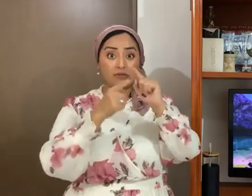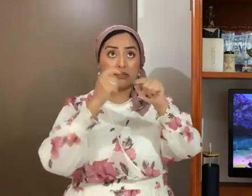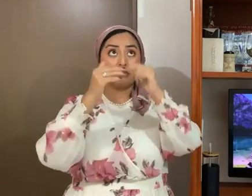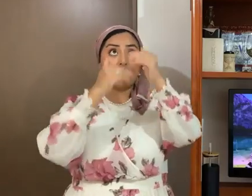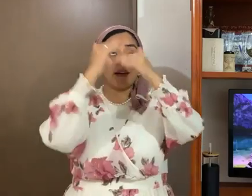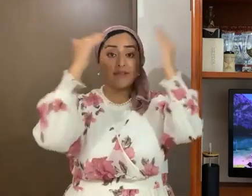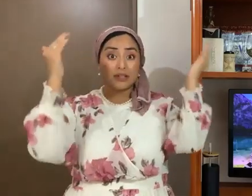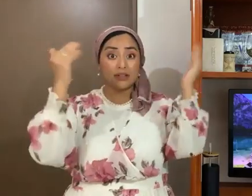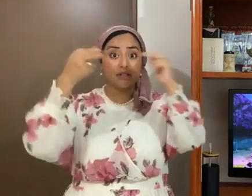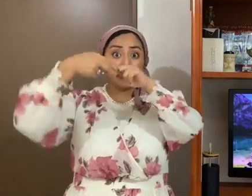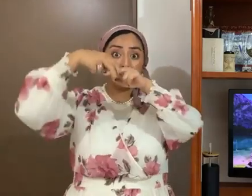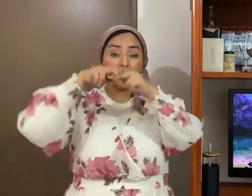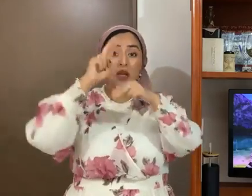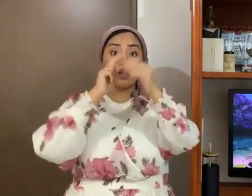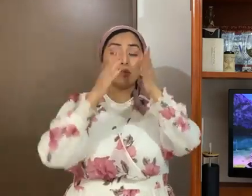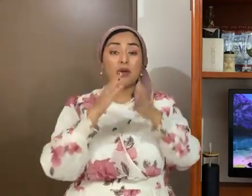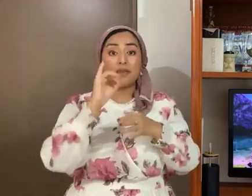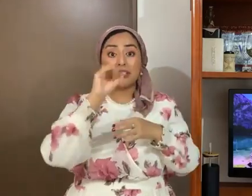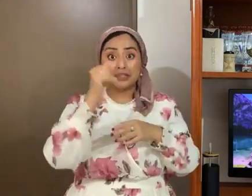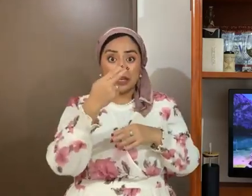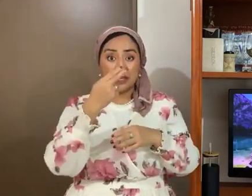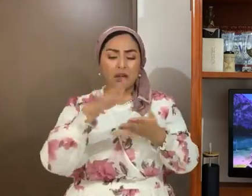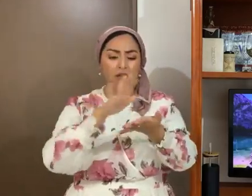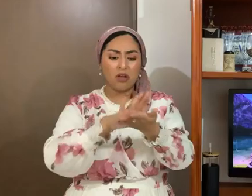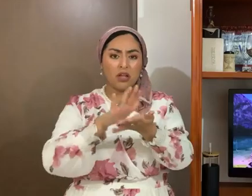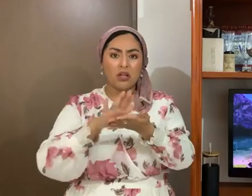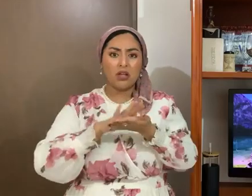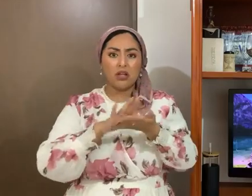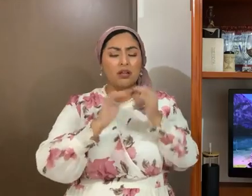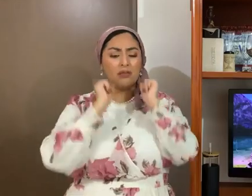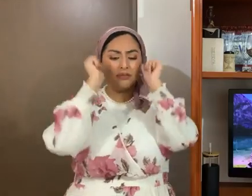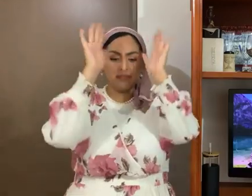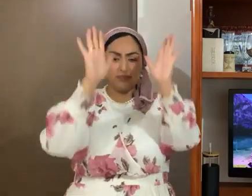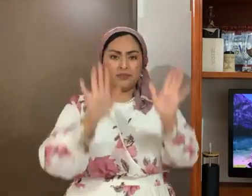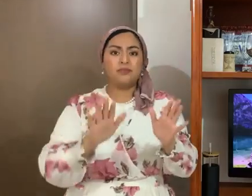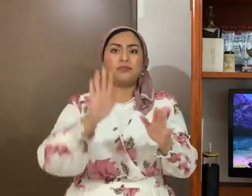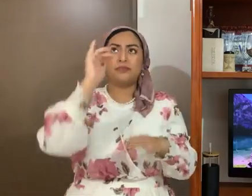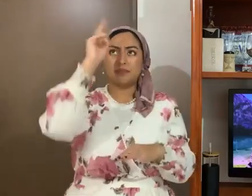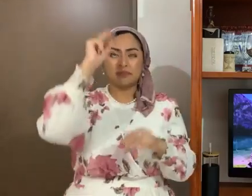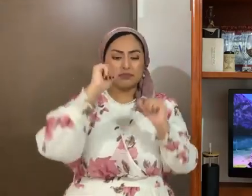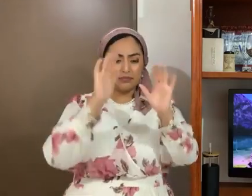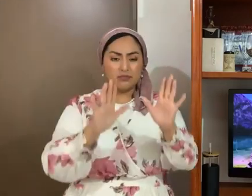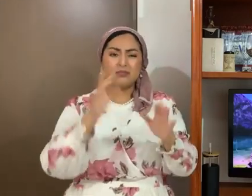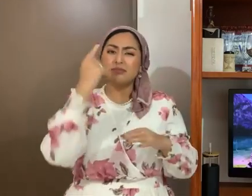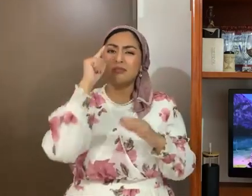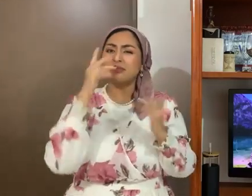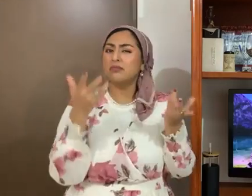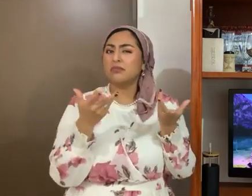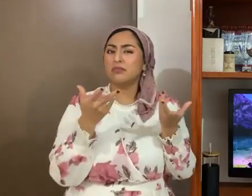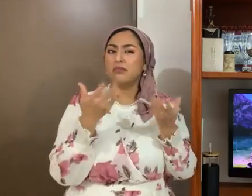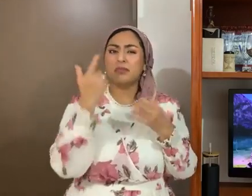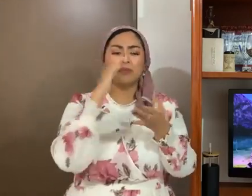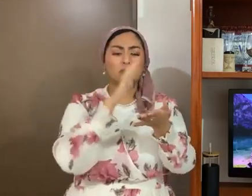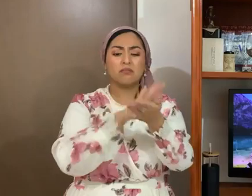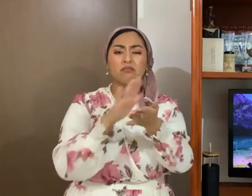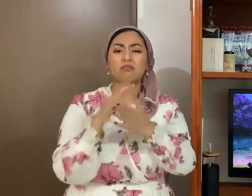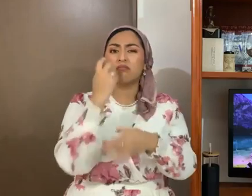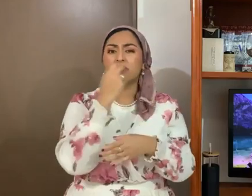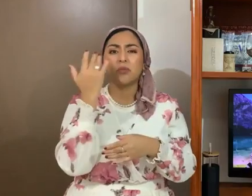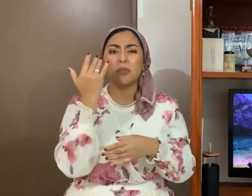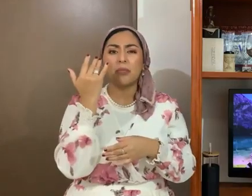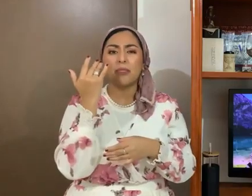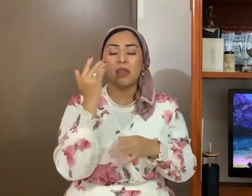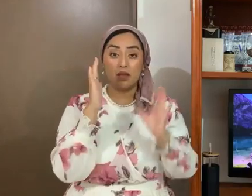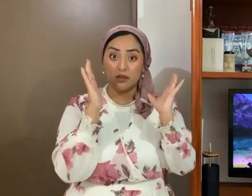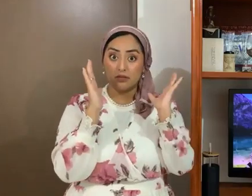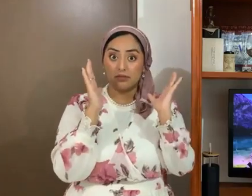del trono, el profeta Isaías siendo purificado, bendecido por Yahweh. Pero ¿para qué purificó sus labios? Mucho